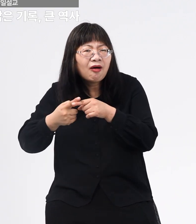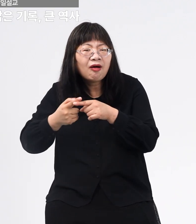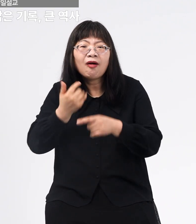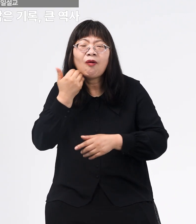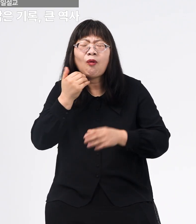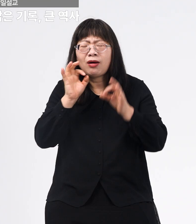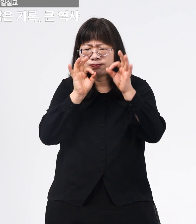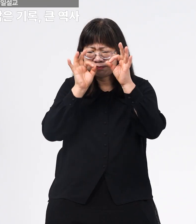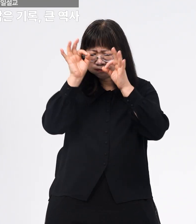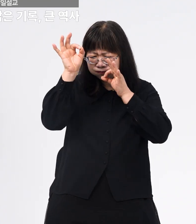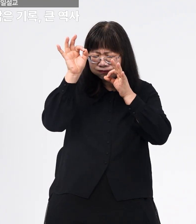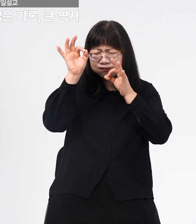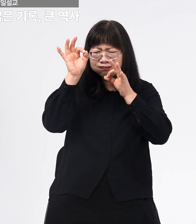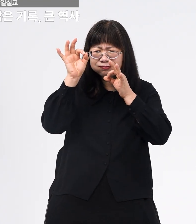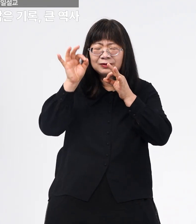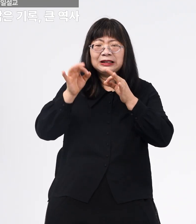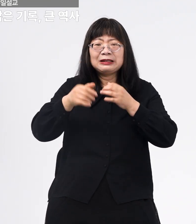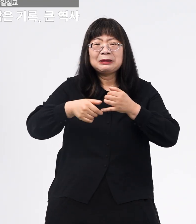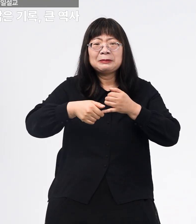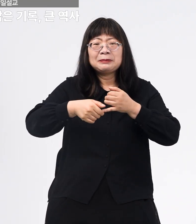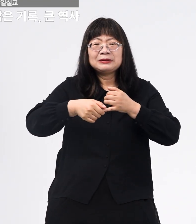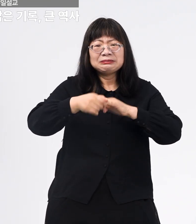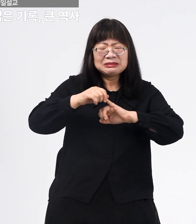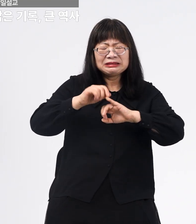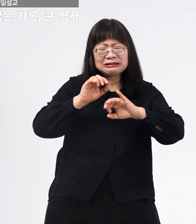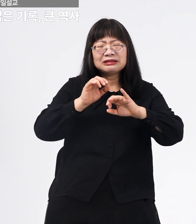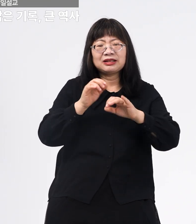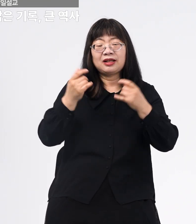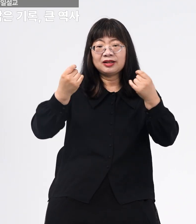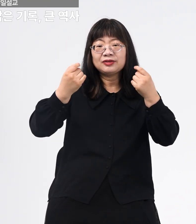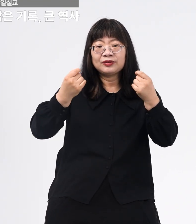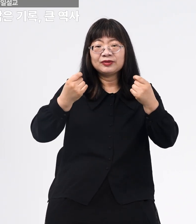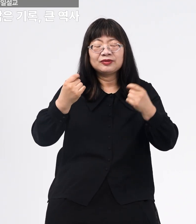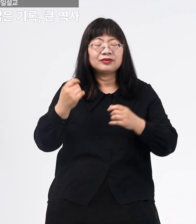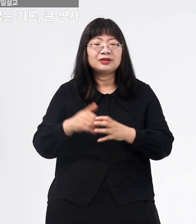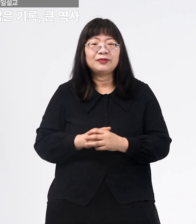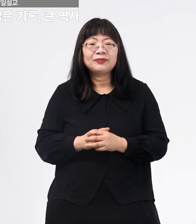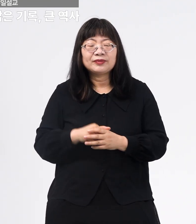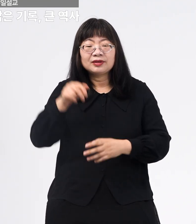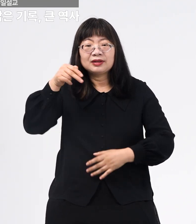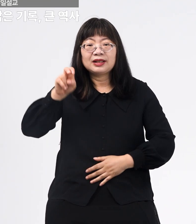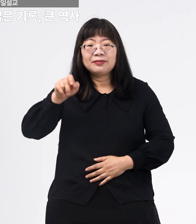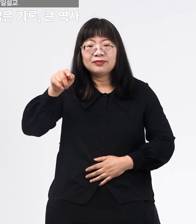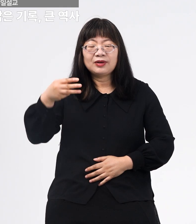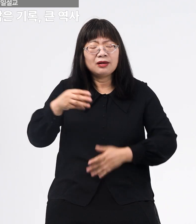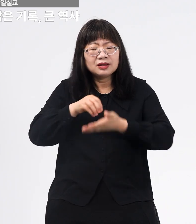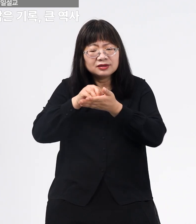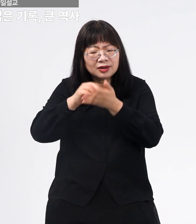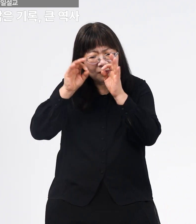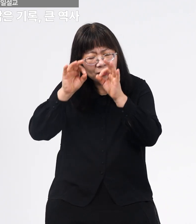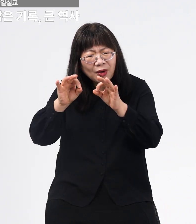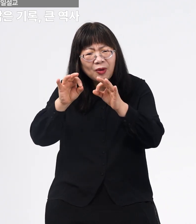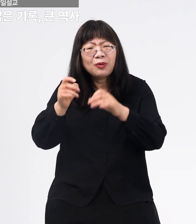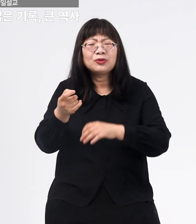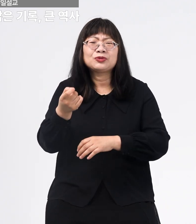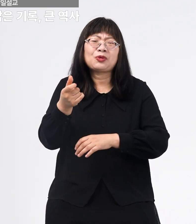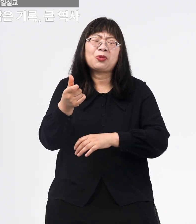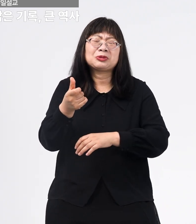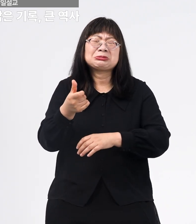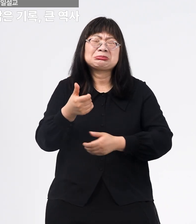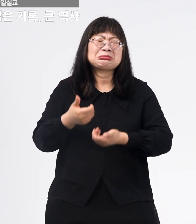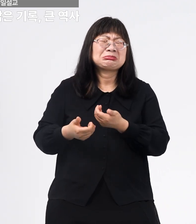누군가 실수로 삑사리가 나는 것처럼 이 삼갈의 등장은 굉장히 불편한